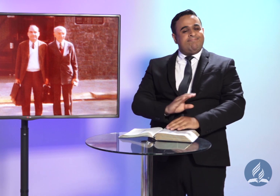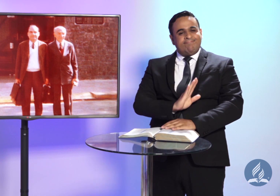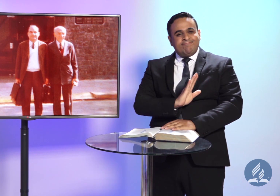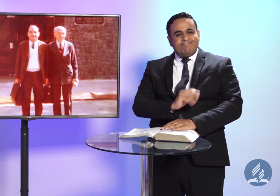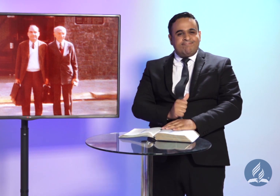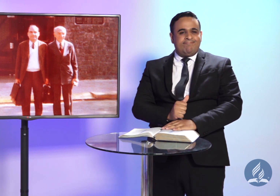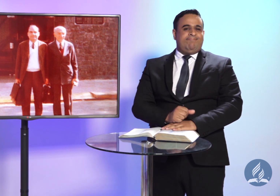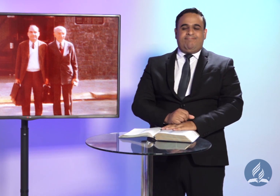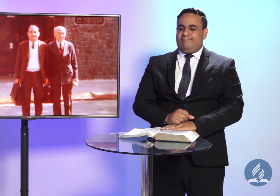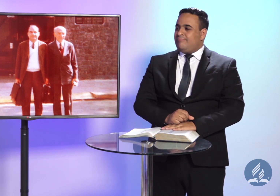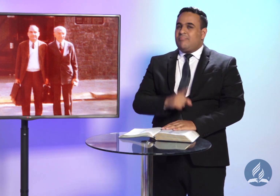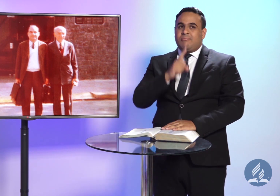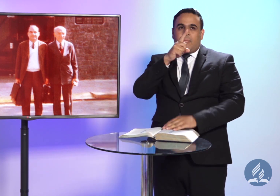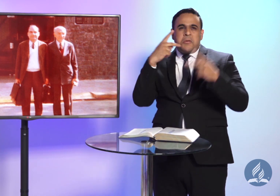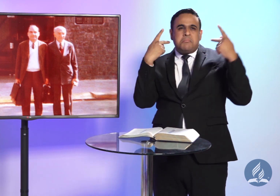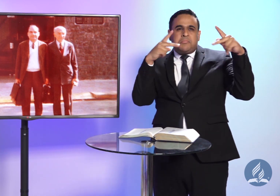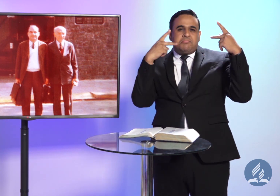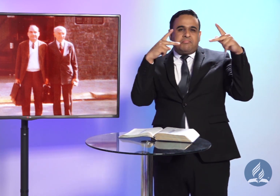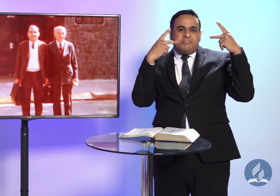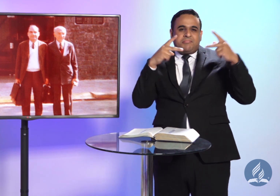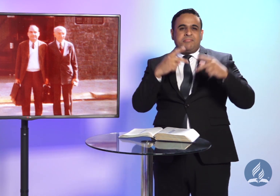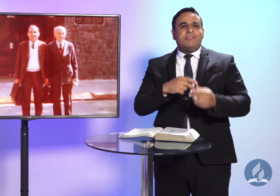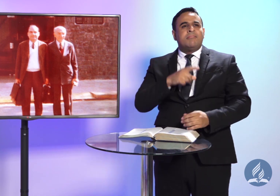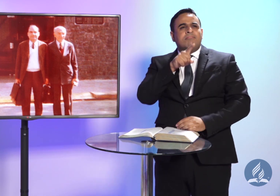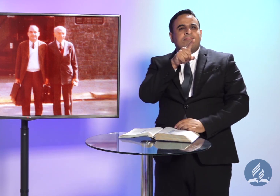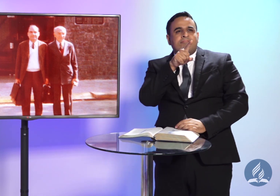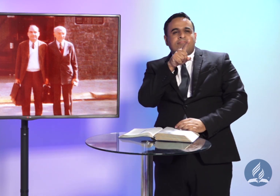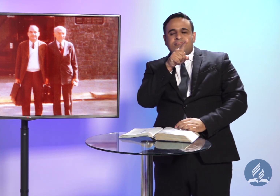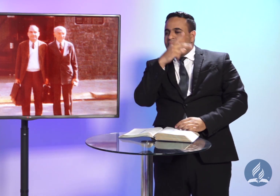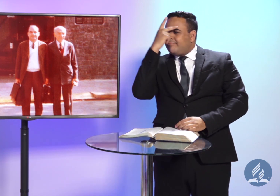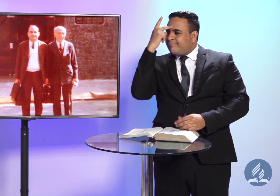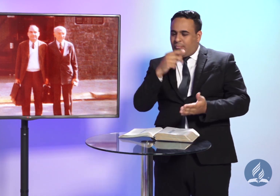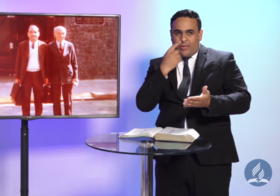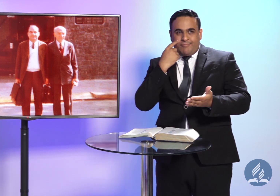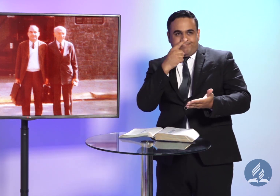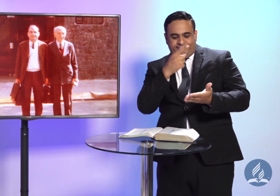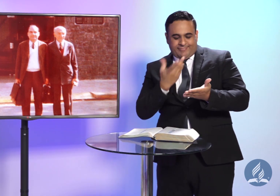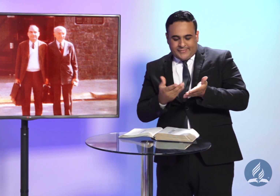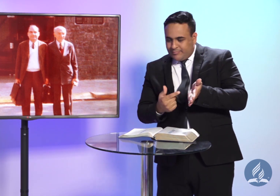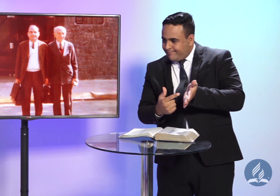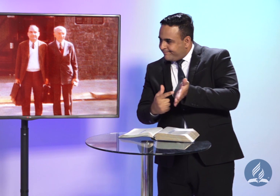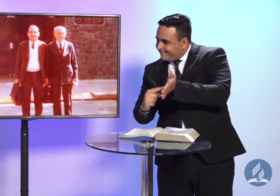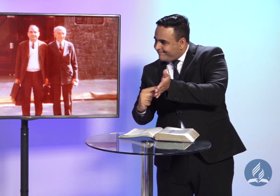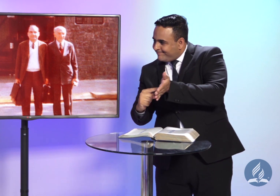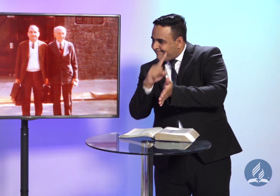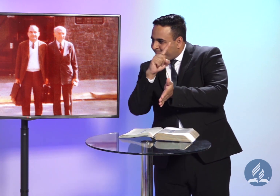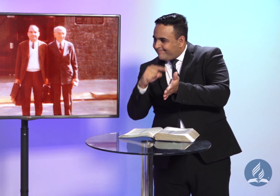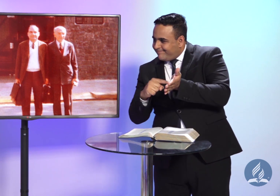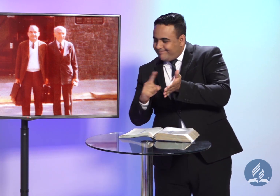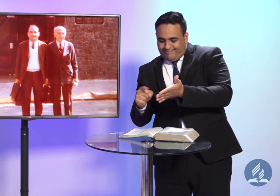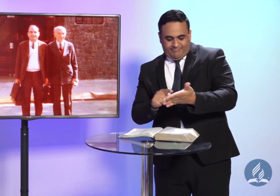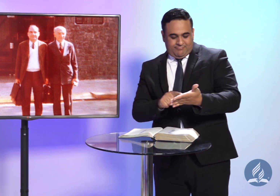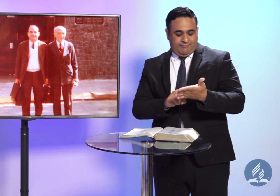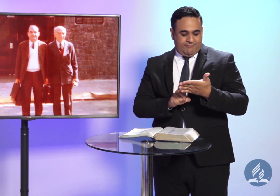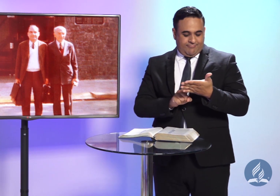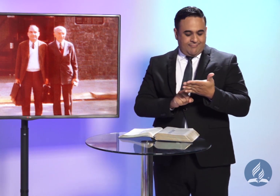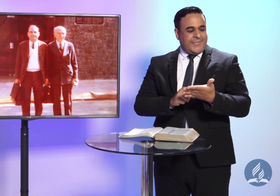comunicar e o Luiz Melito sentado, só olhando. Aí alguém que estava do lado dele mostrava às vezes o verso,